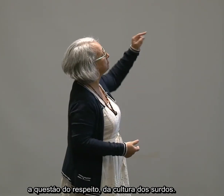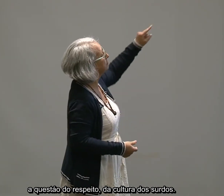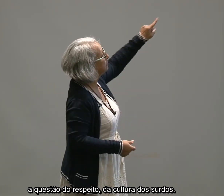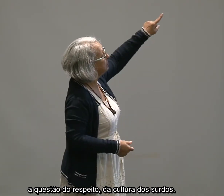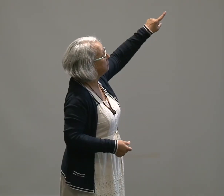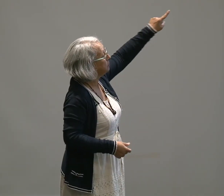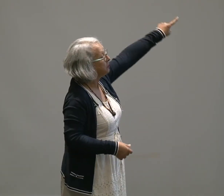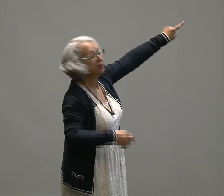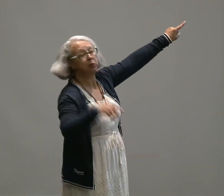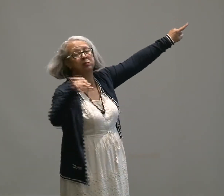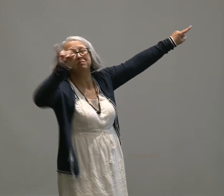surdos.